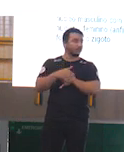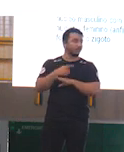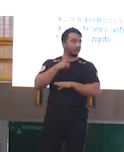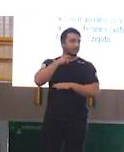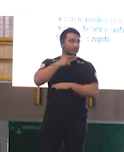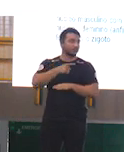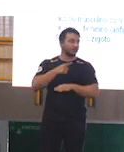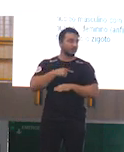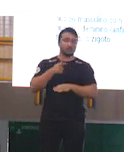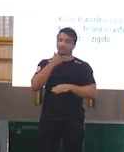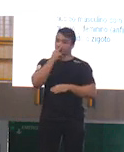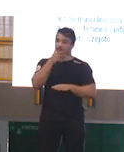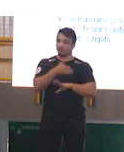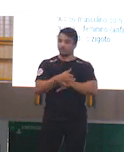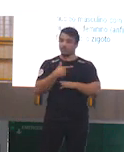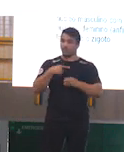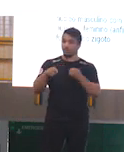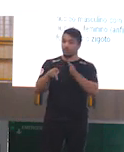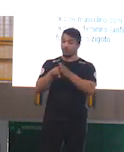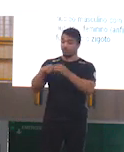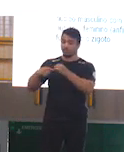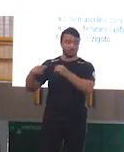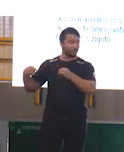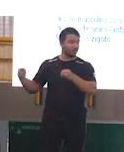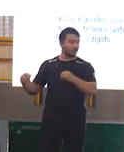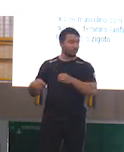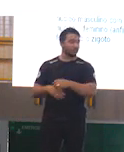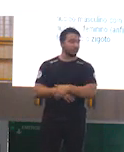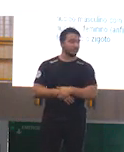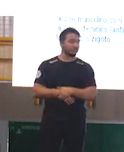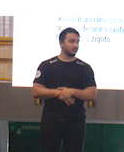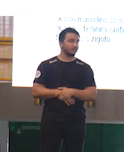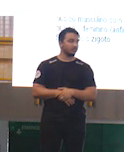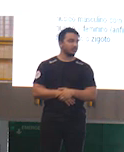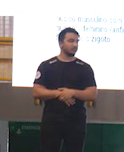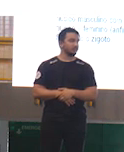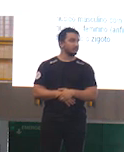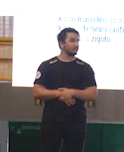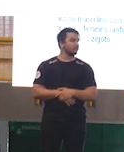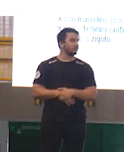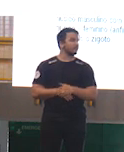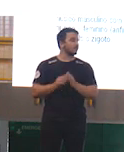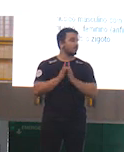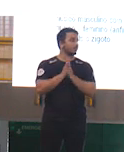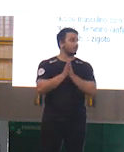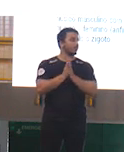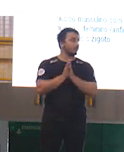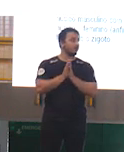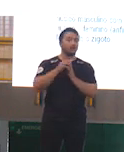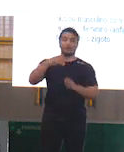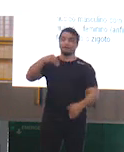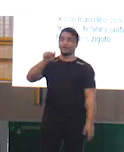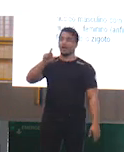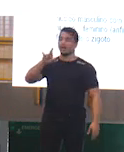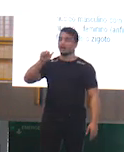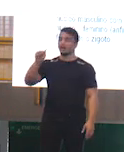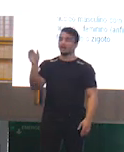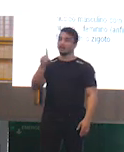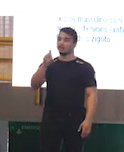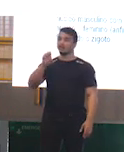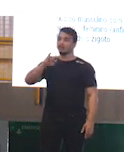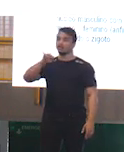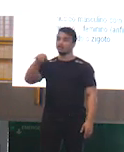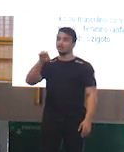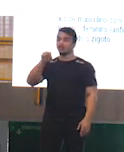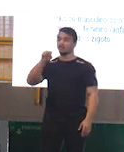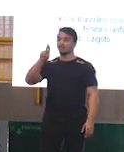né, de qualquer outro espermatozoide. Oi? Por favor, senhorita Maria de Jesus,